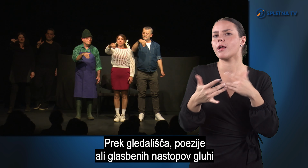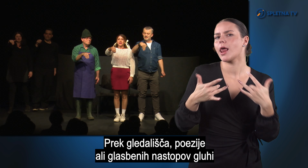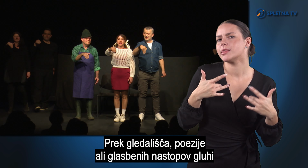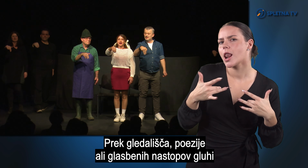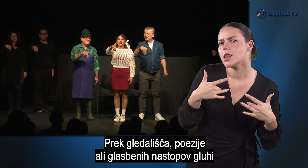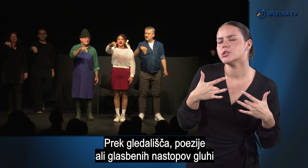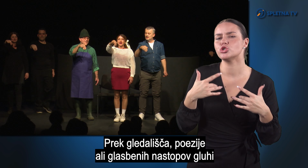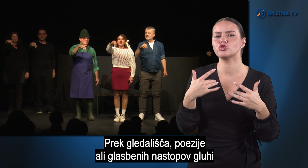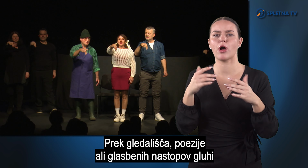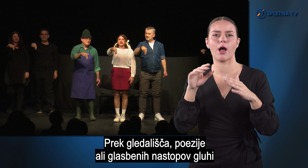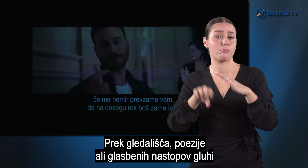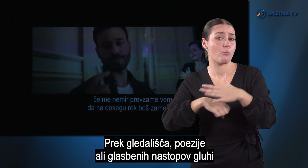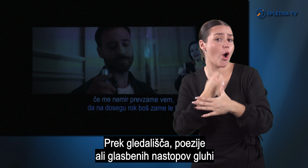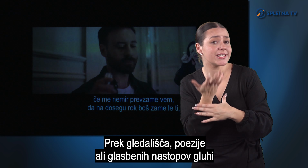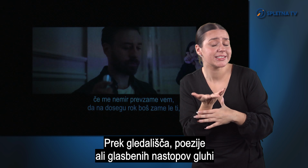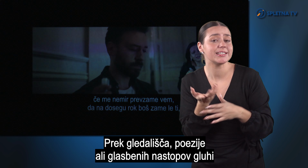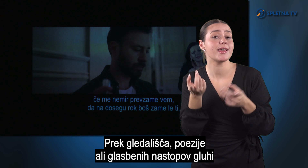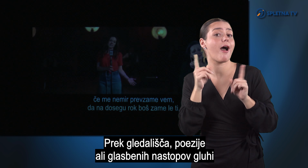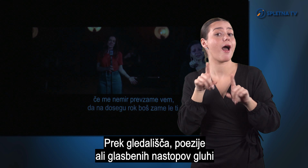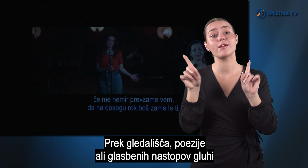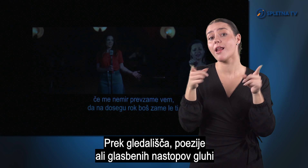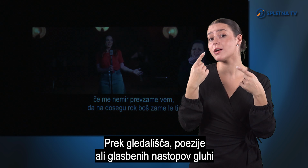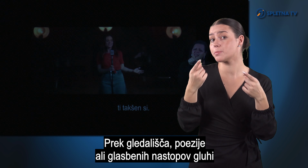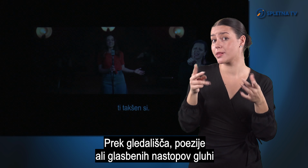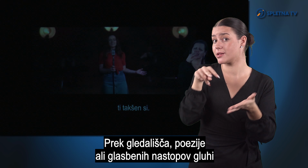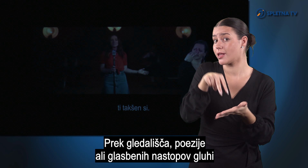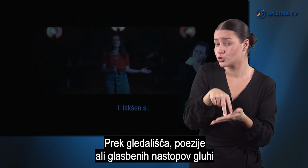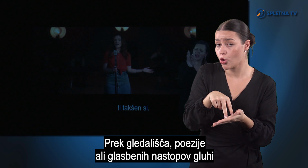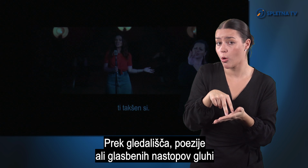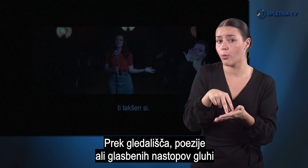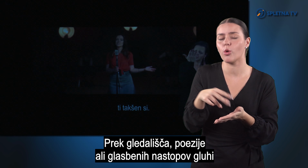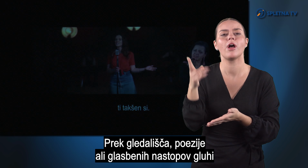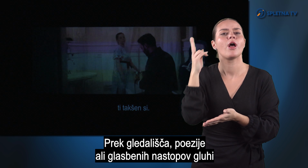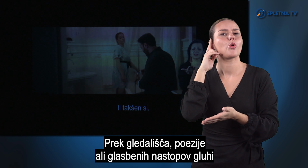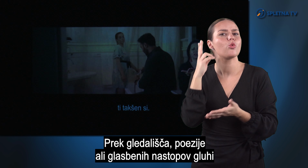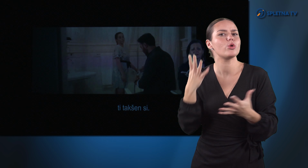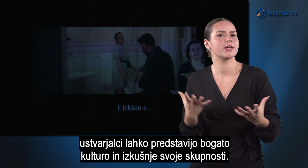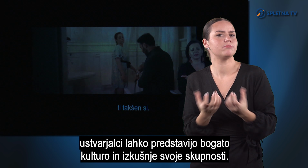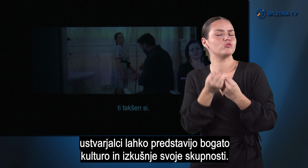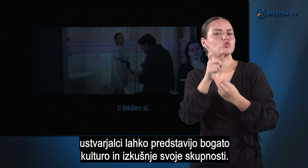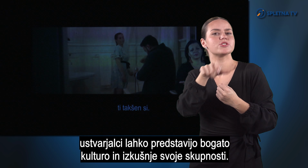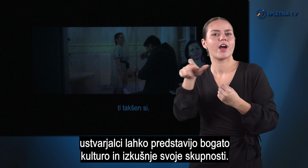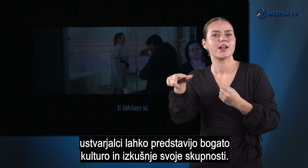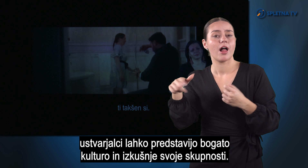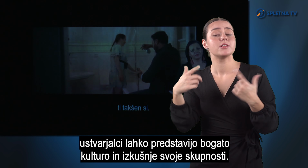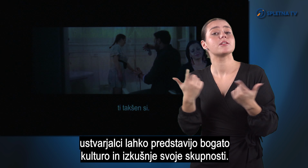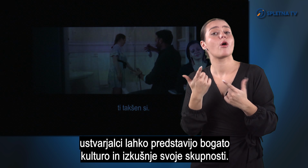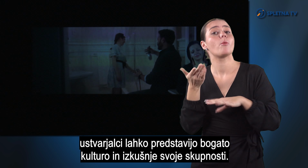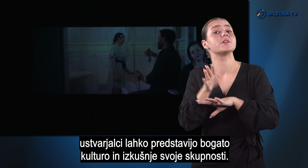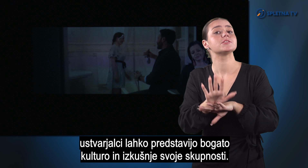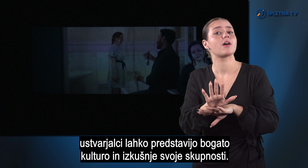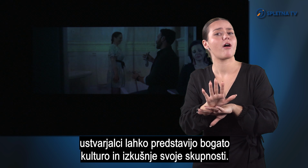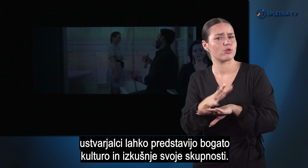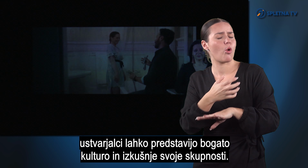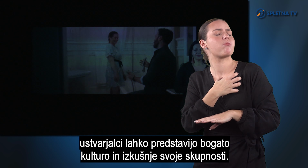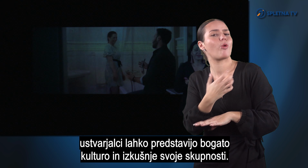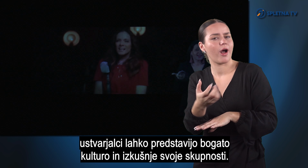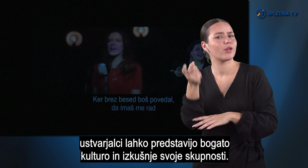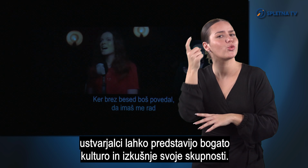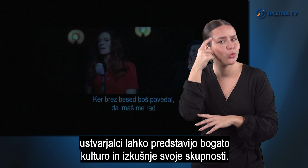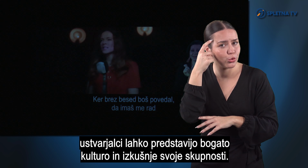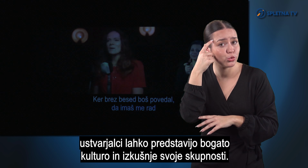Prek gledališča, poezije ali glasbenih nastopov gluhi ustvarjalci lahko predstavijo bogato kulturo